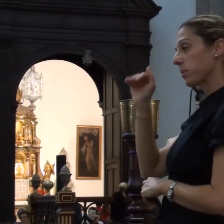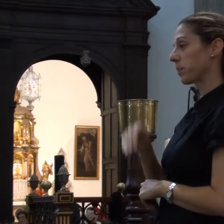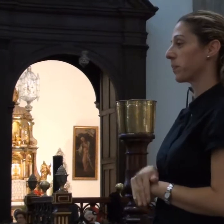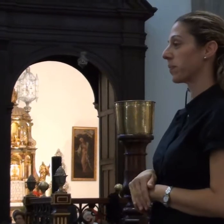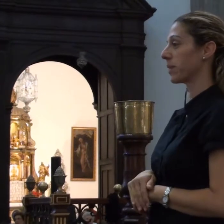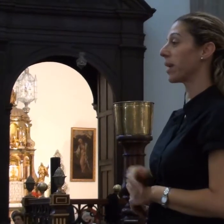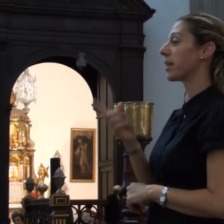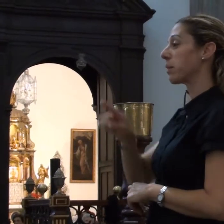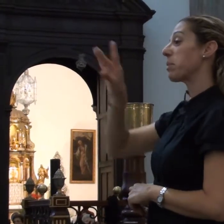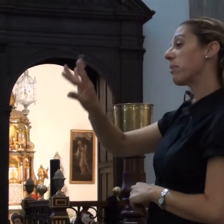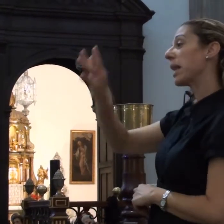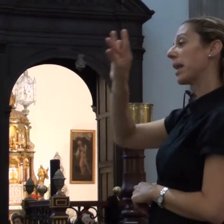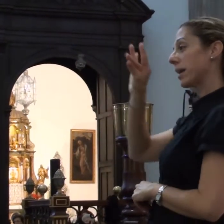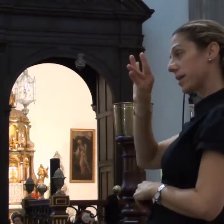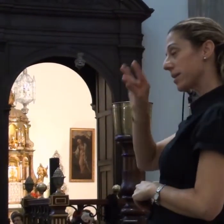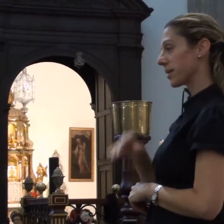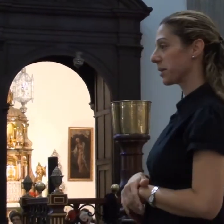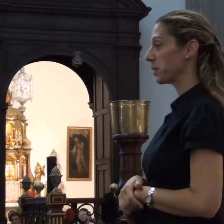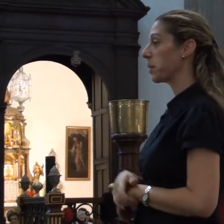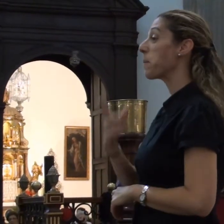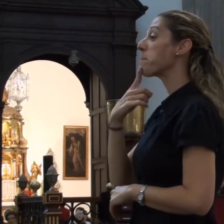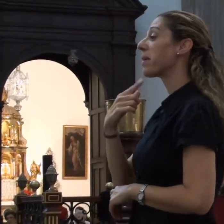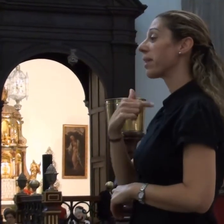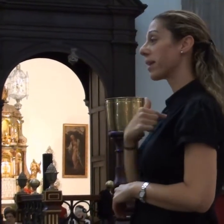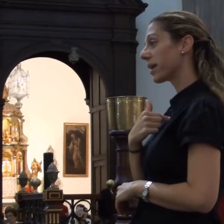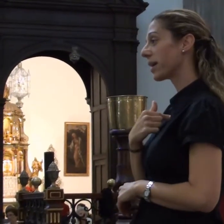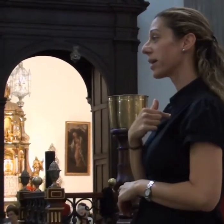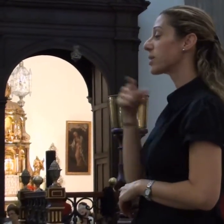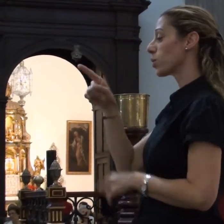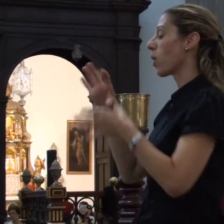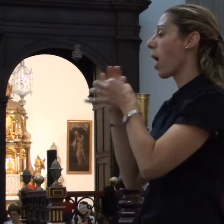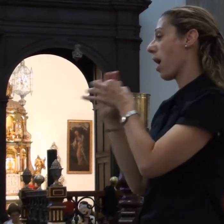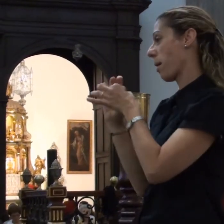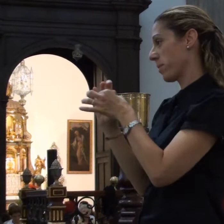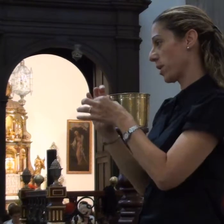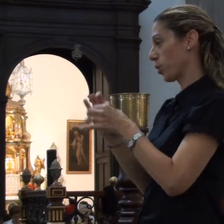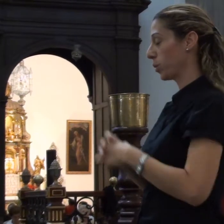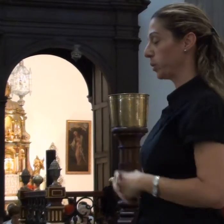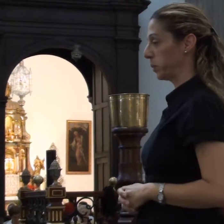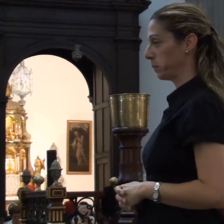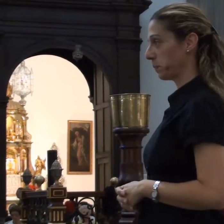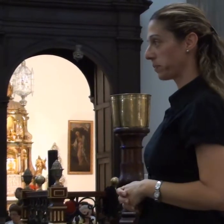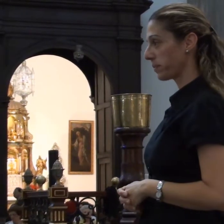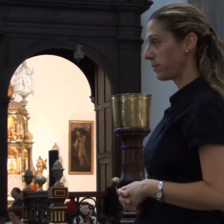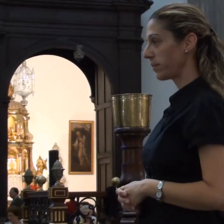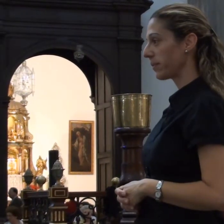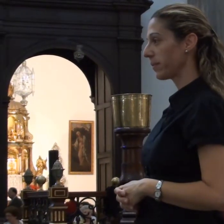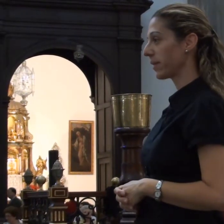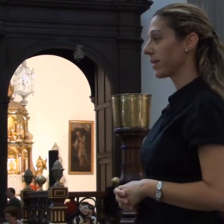me elegiste cuando me dijiste que tú eras mi amigo